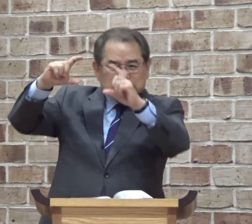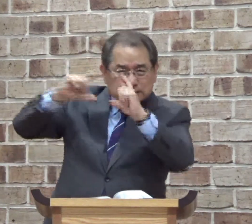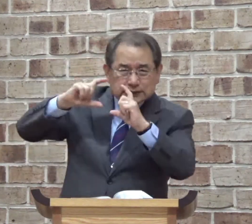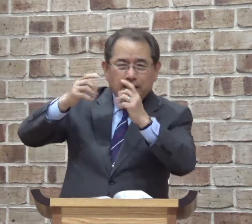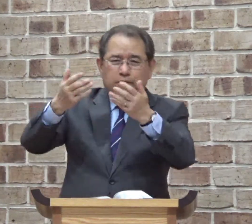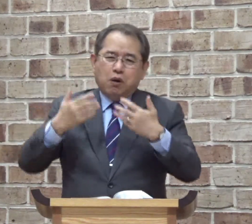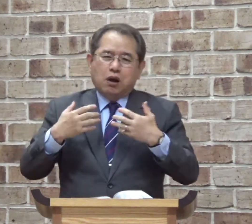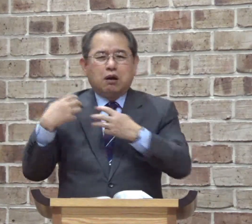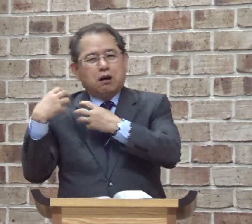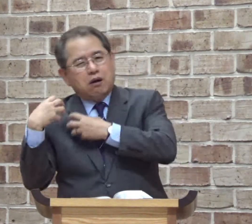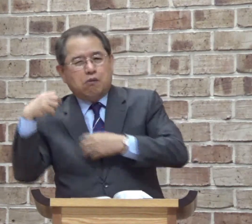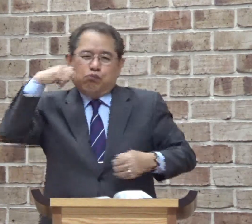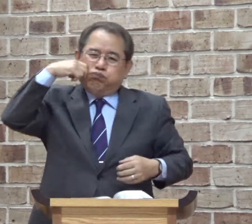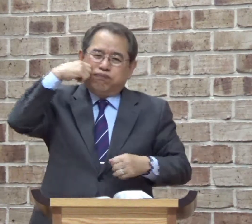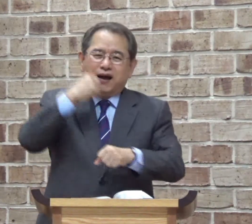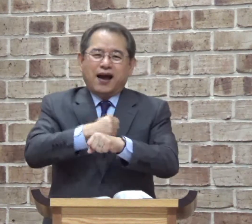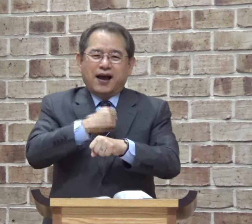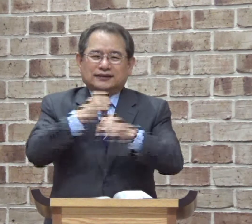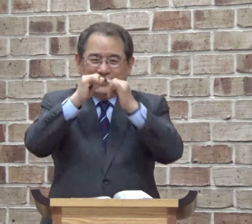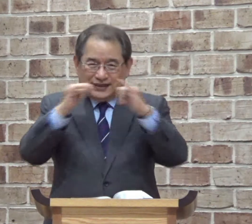자니라. 아멘.